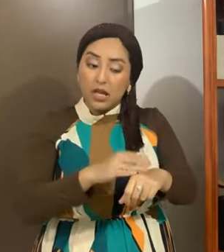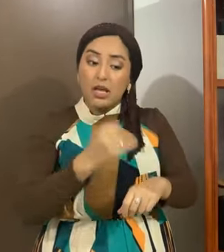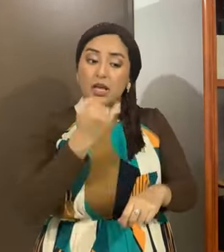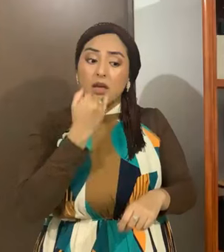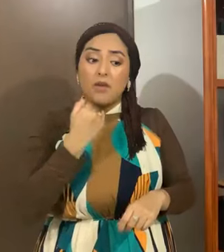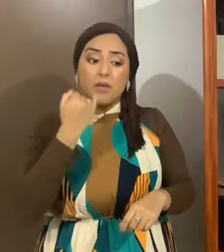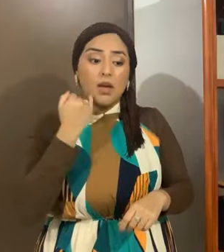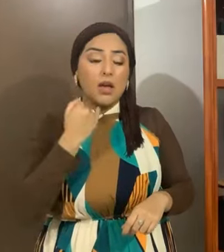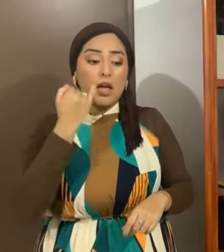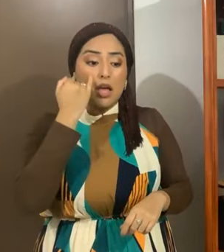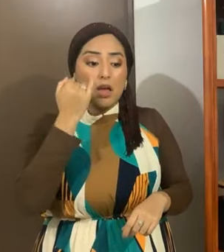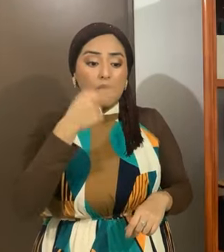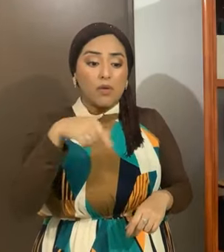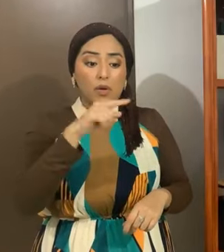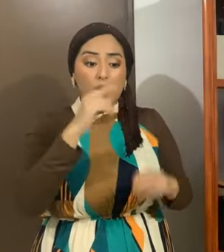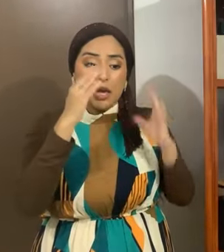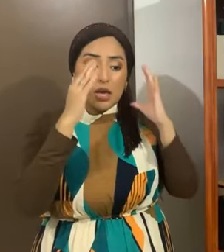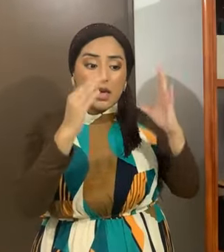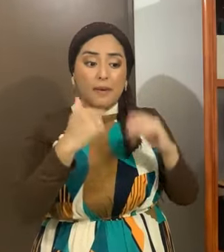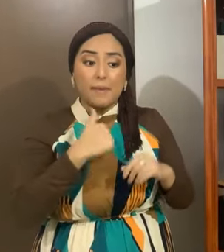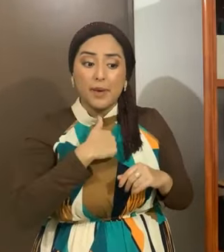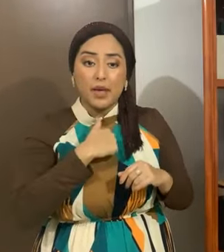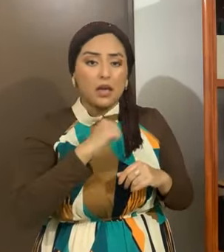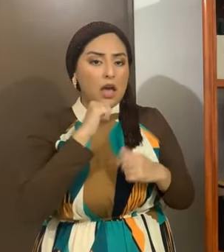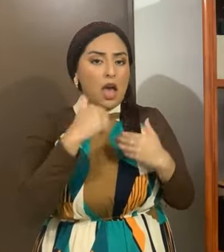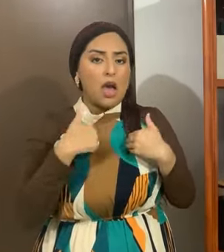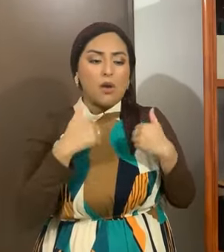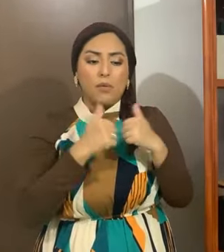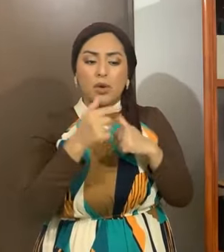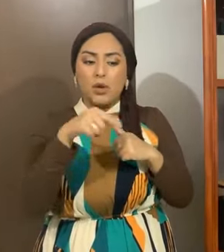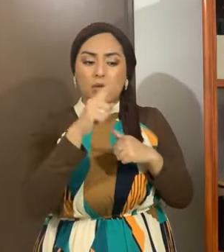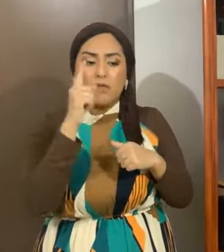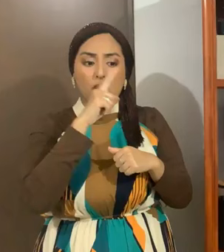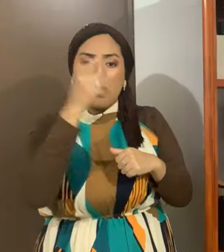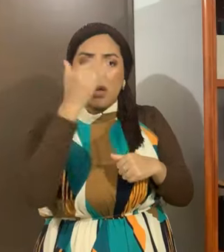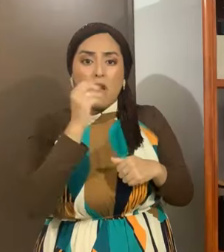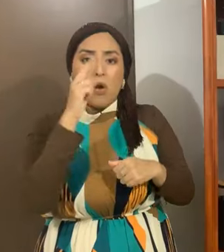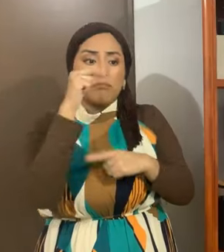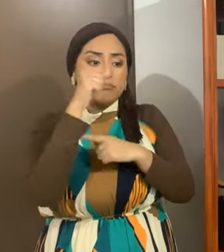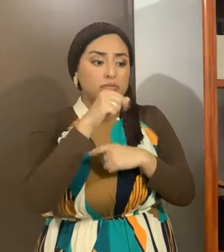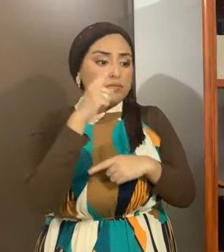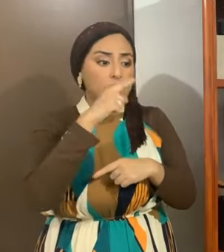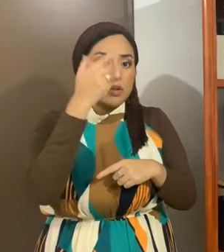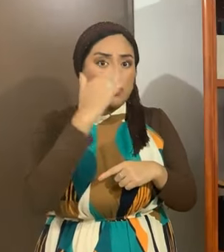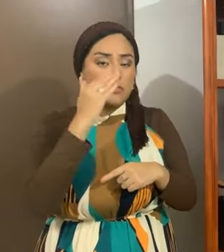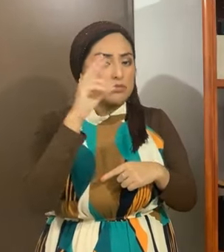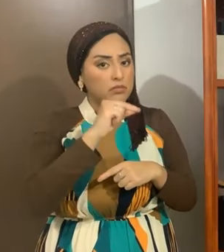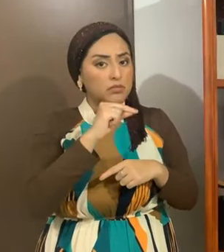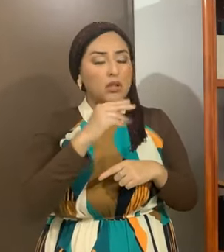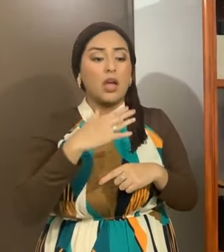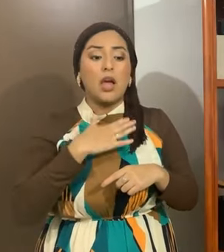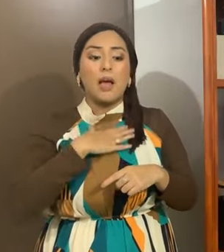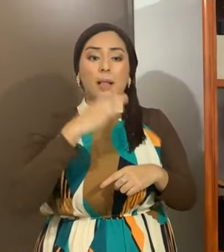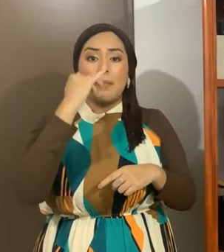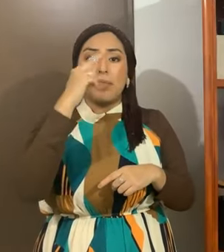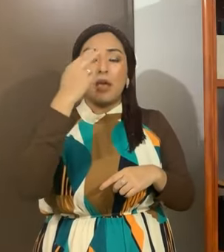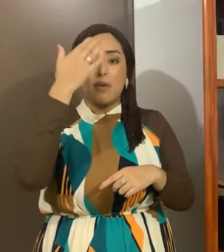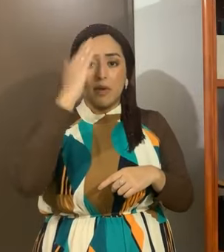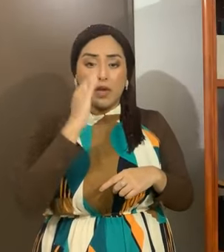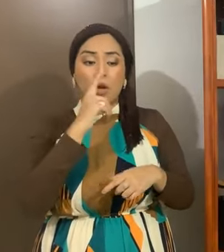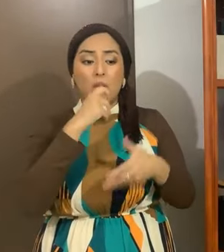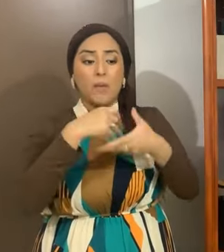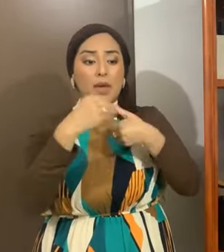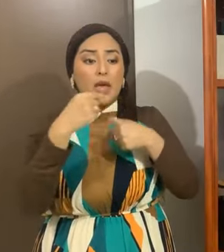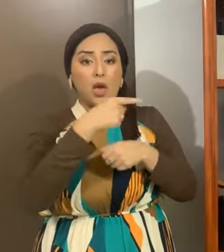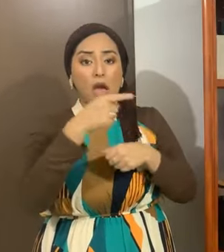amonestaré, Israel, si me oyeres. No habrá en ti Dios ajeno, ni te inclinarás a Dios extraño. Yo soy Yahweh, tu